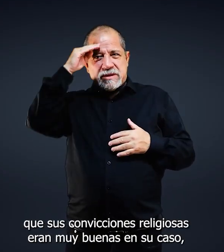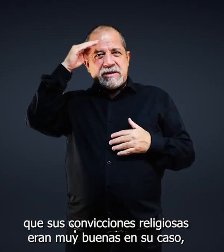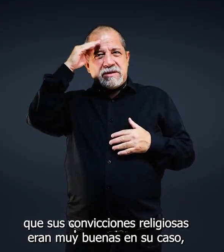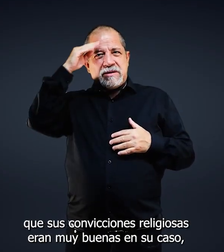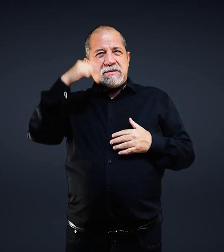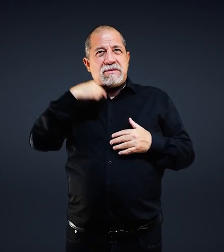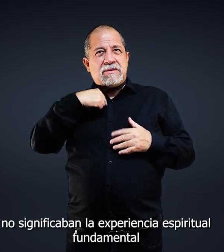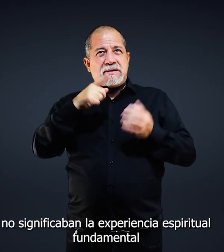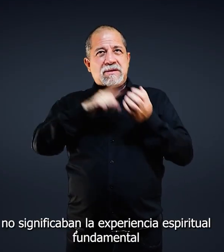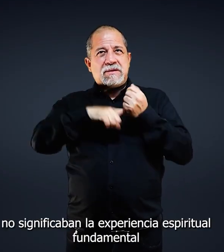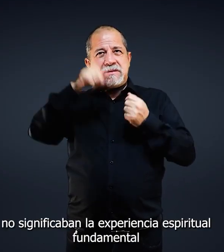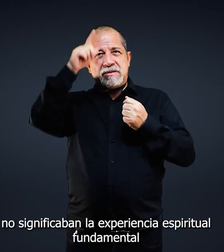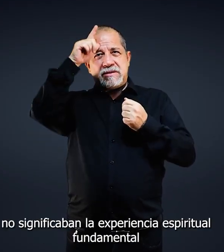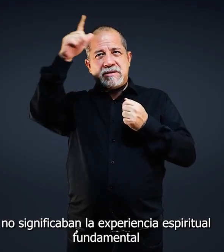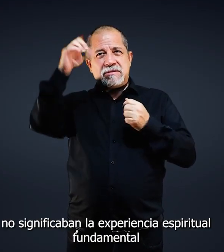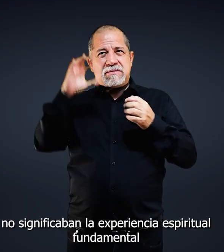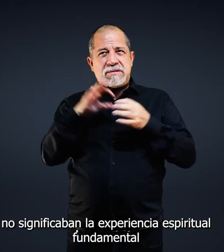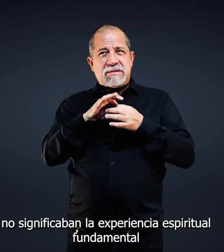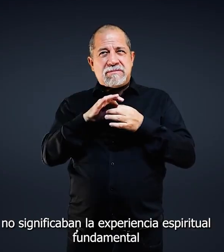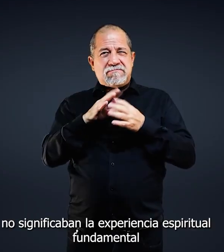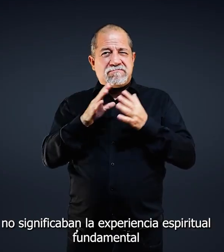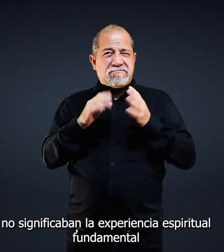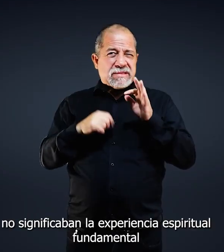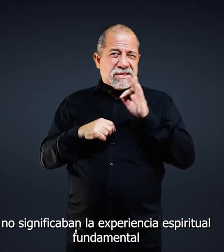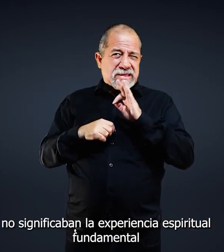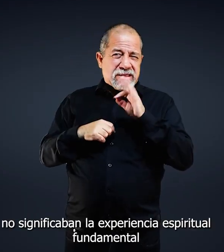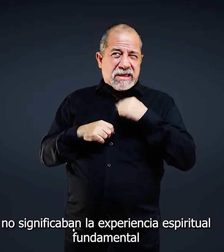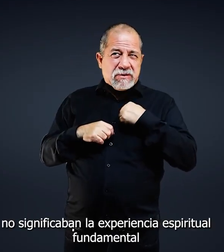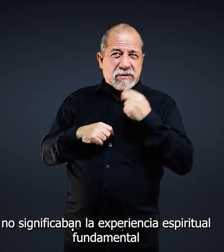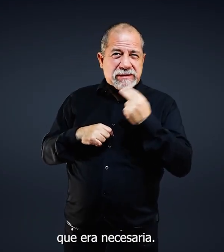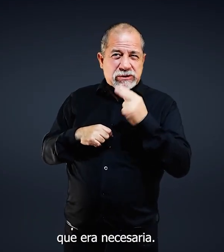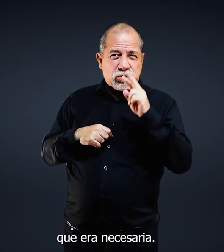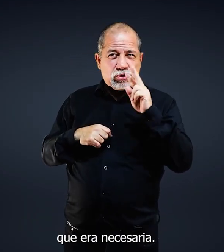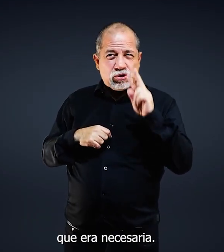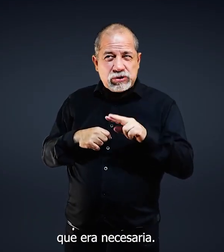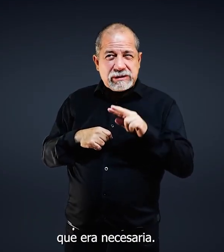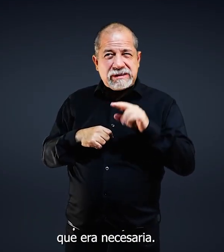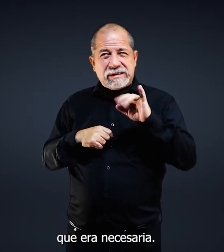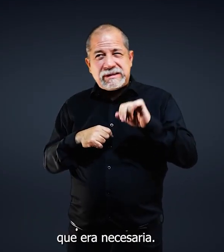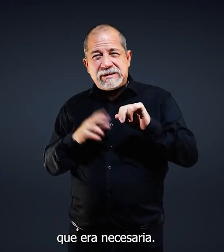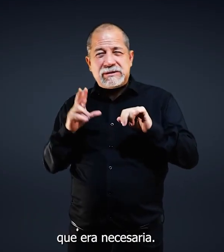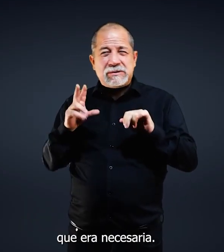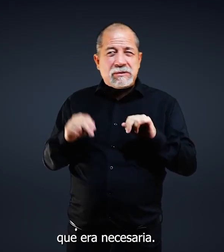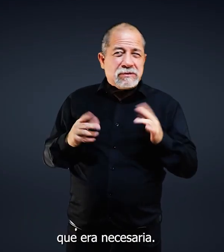caso no significaban la experiencia espiritual fundamental que era necesaria.